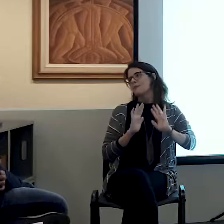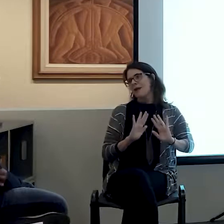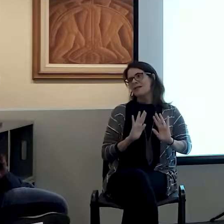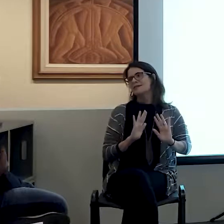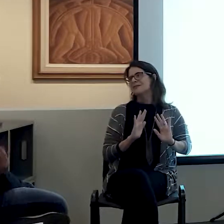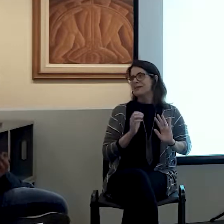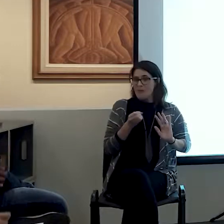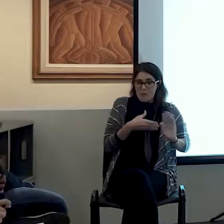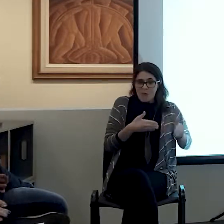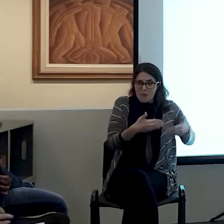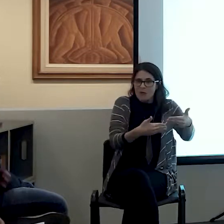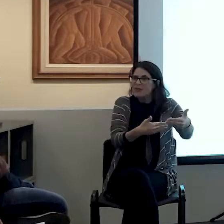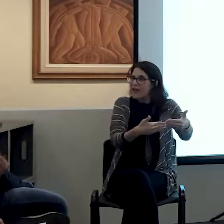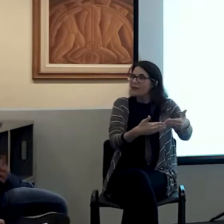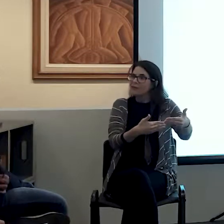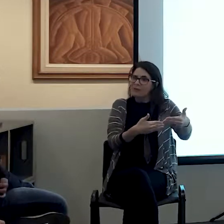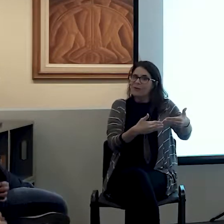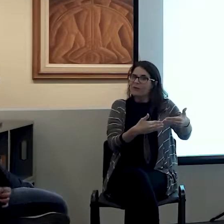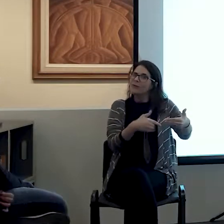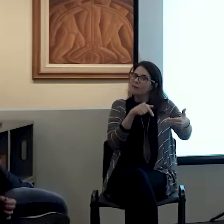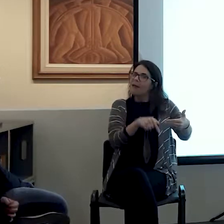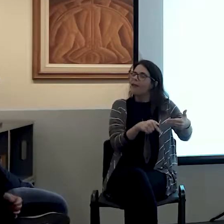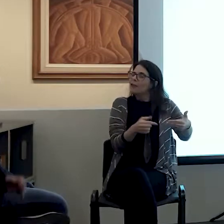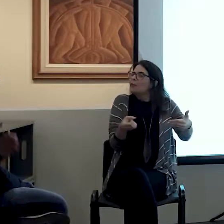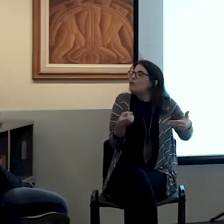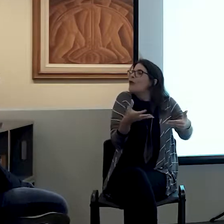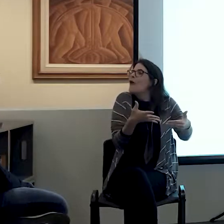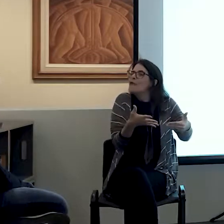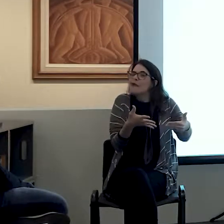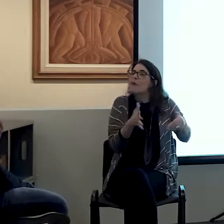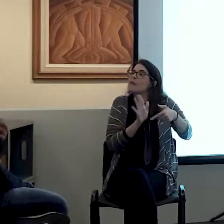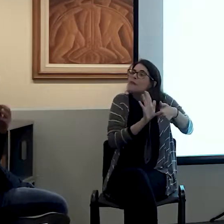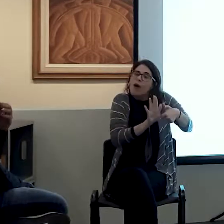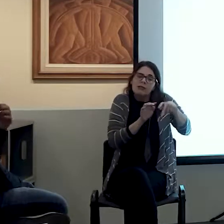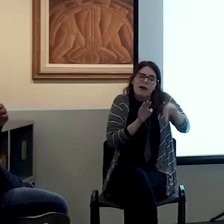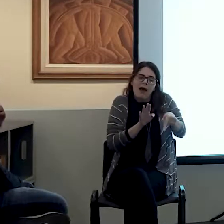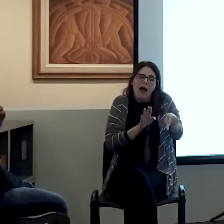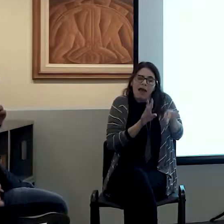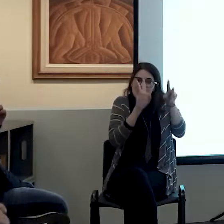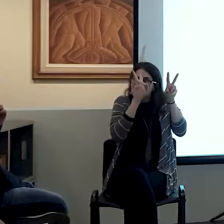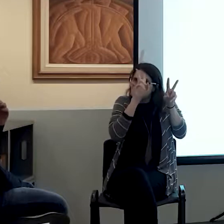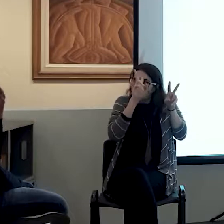moderno, parte do processo de modernização, é justamente a especialização, né?